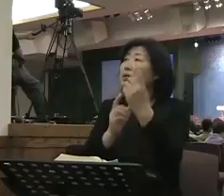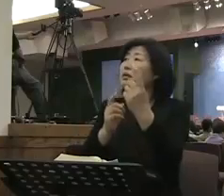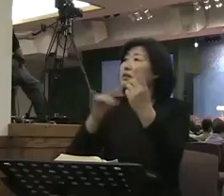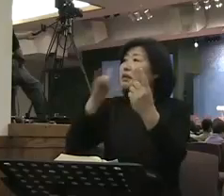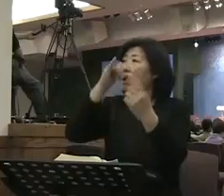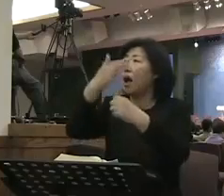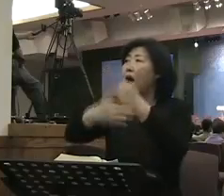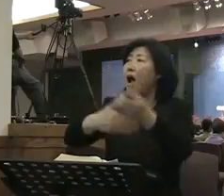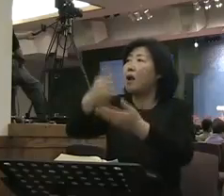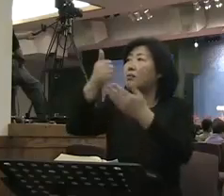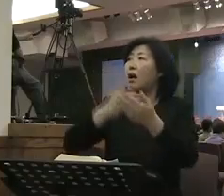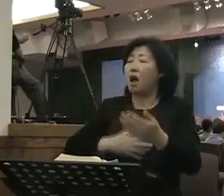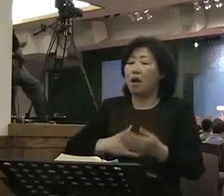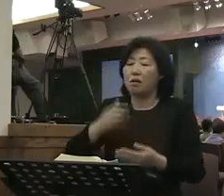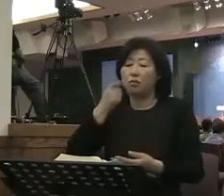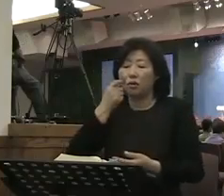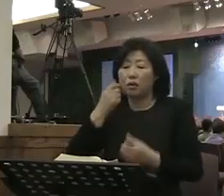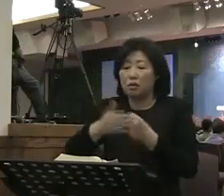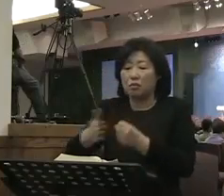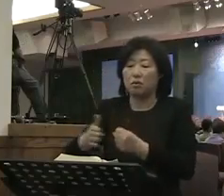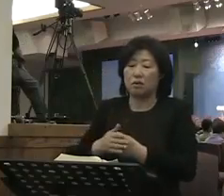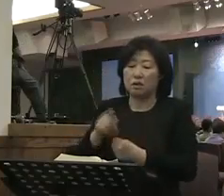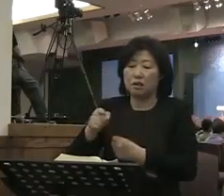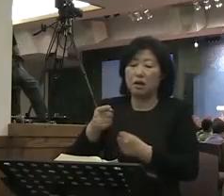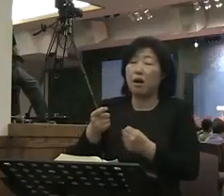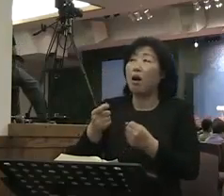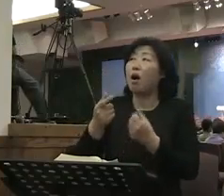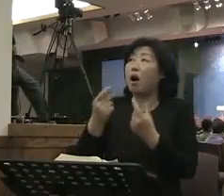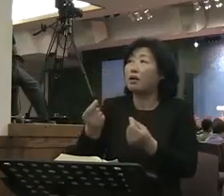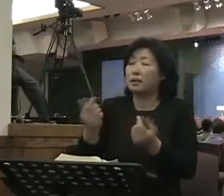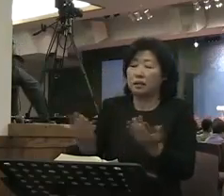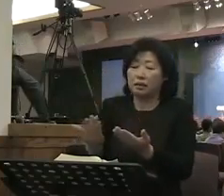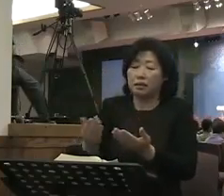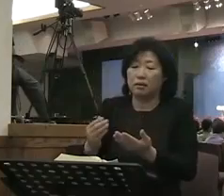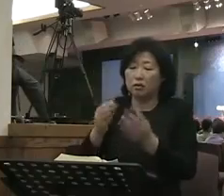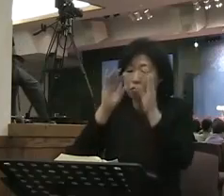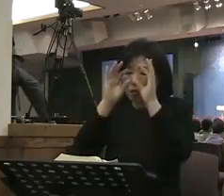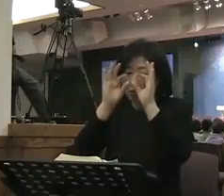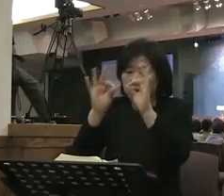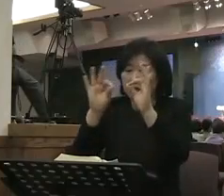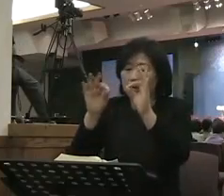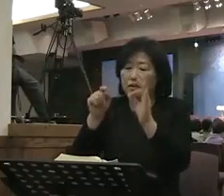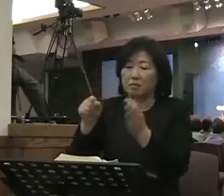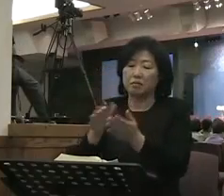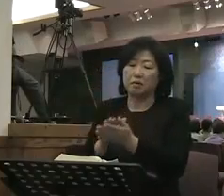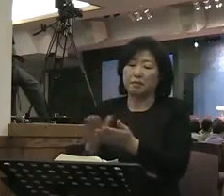대상자를 하나님으로 알지 못하기 때문에 이러한 일이 보여지는 것입니다.